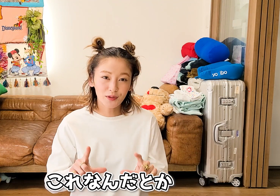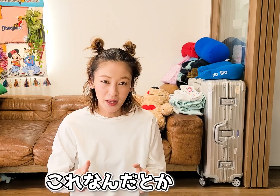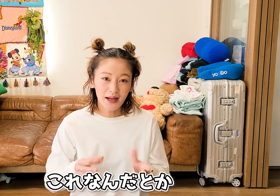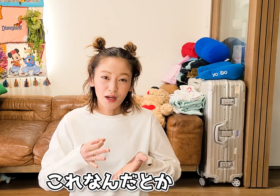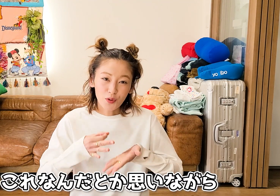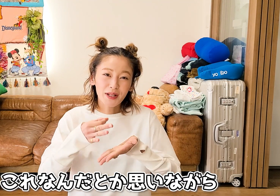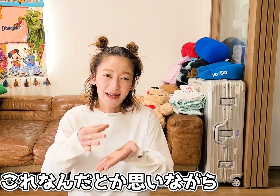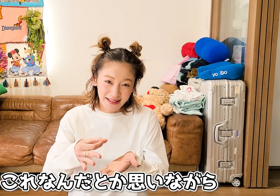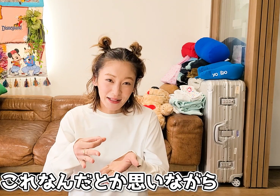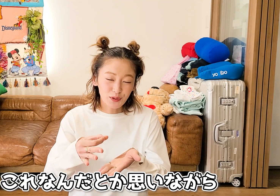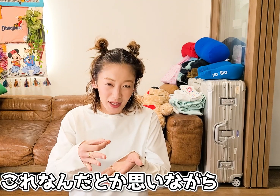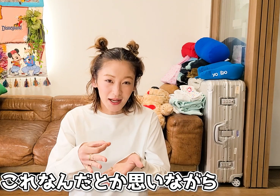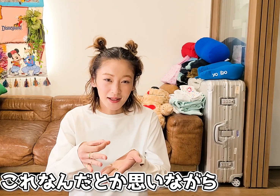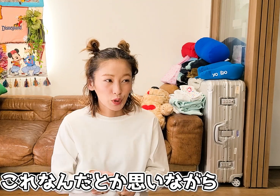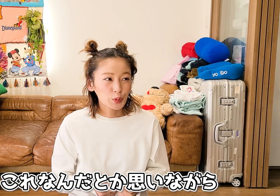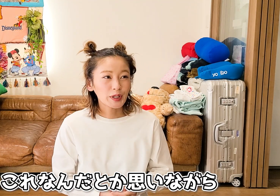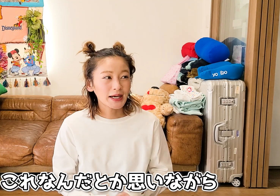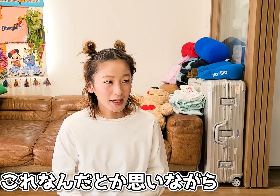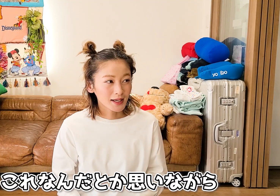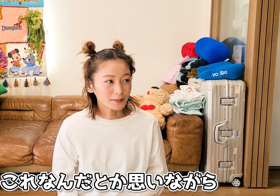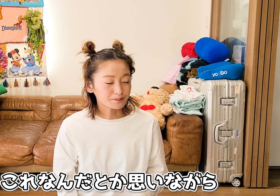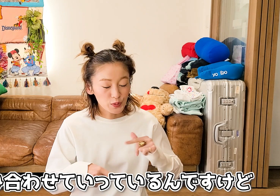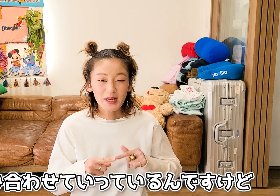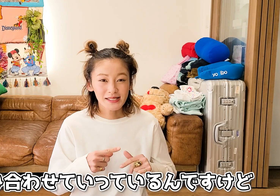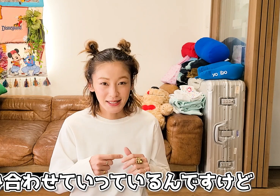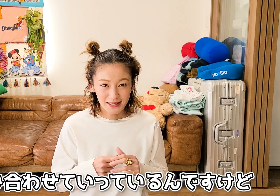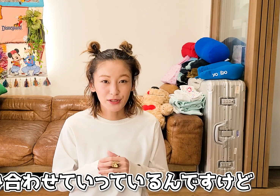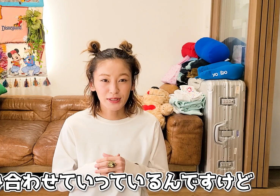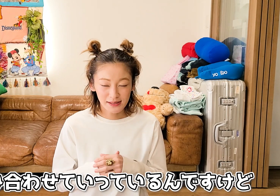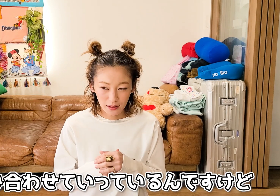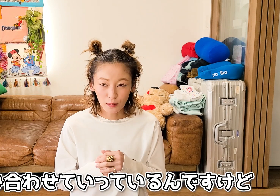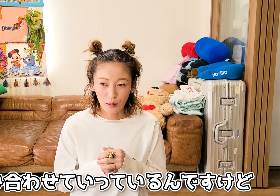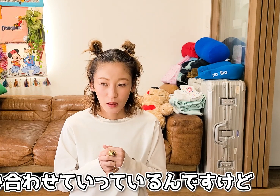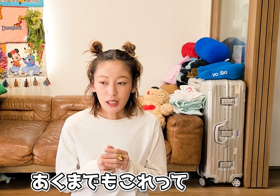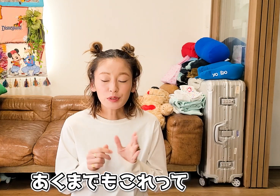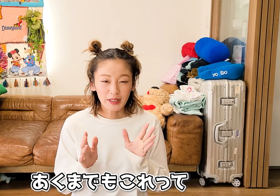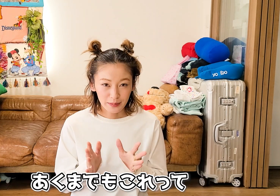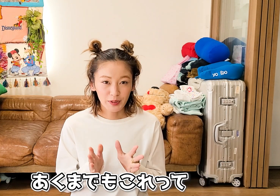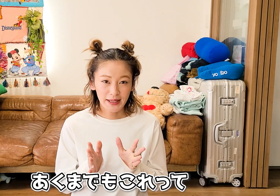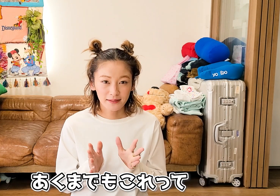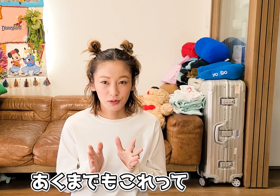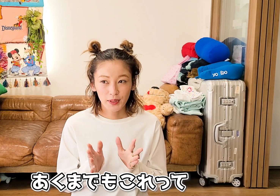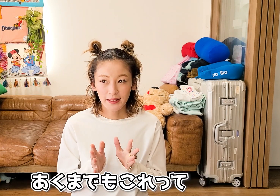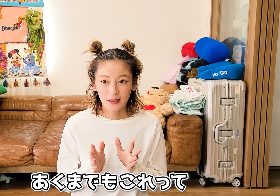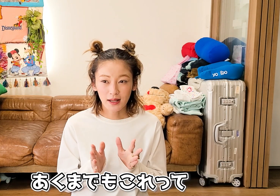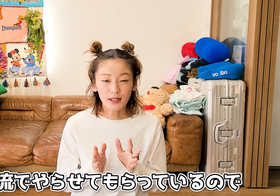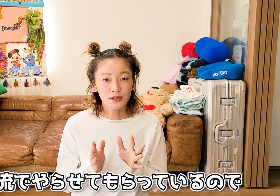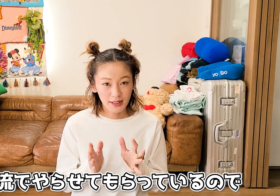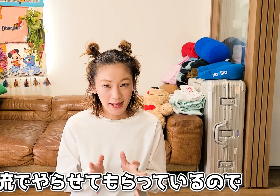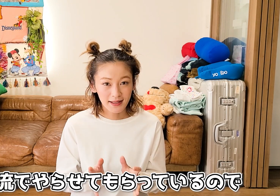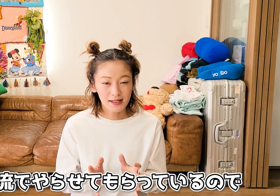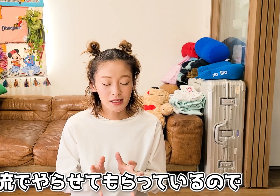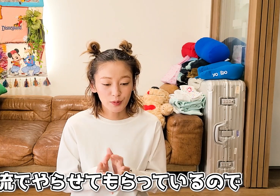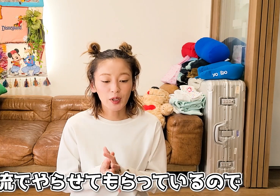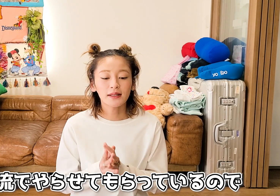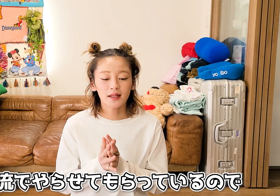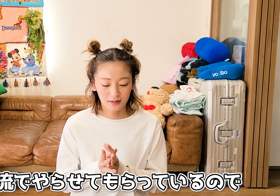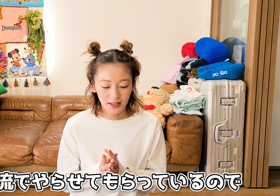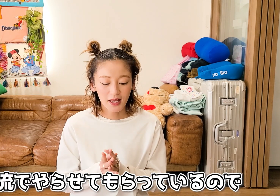か、これなんだとか思いながら組み合わせていってるんですけど、あくまでもね、これって我流でやらせてもらってるんで、